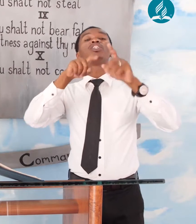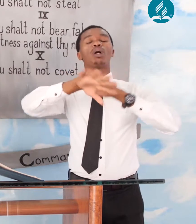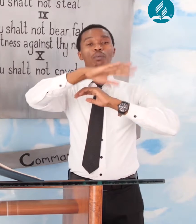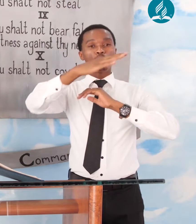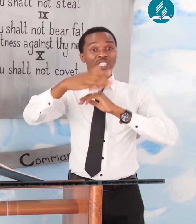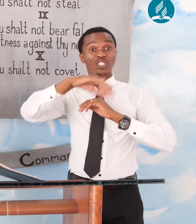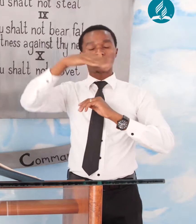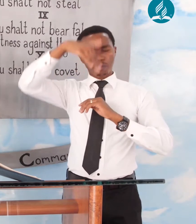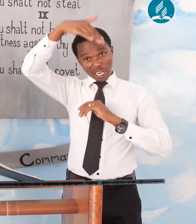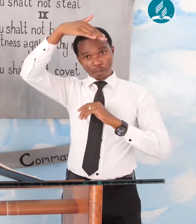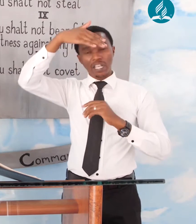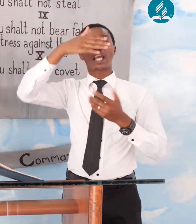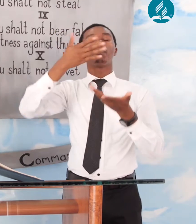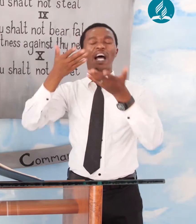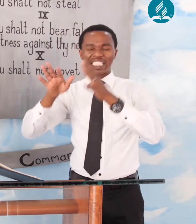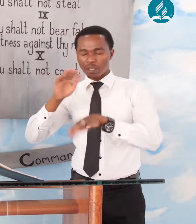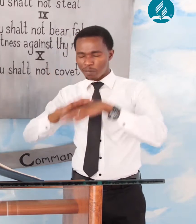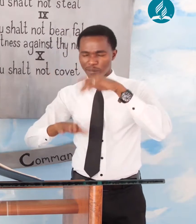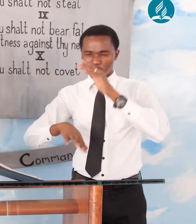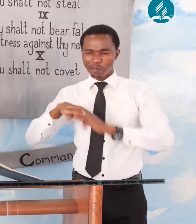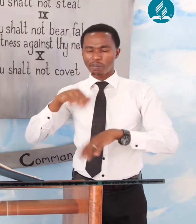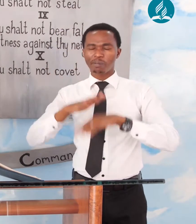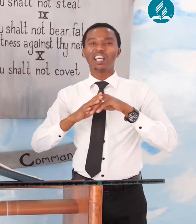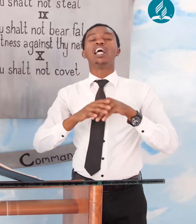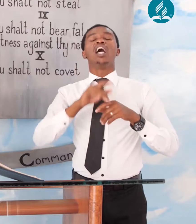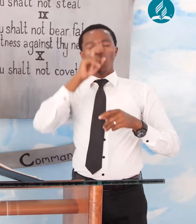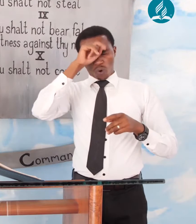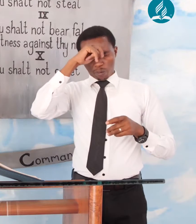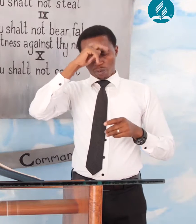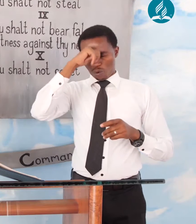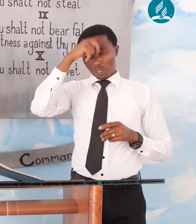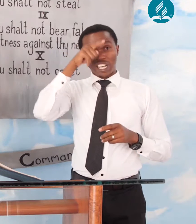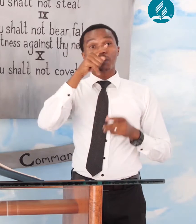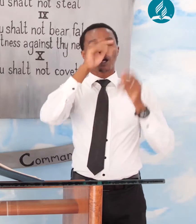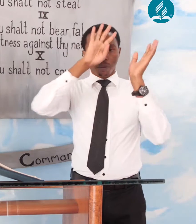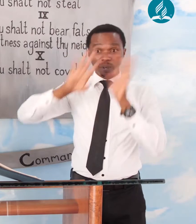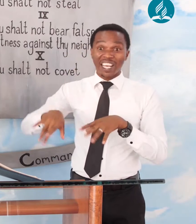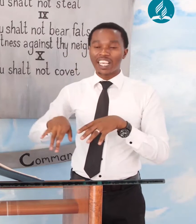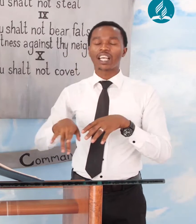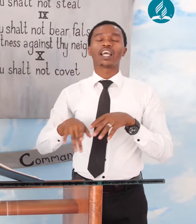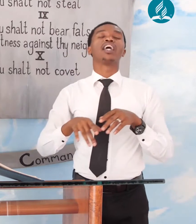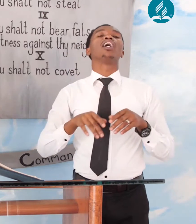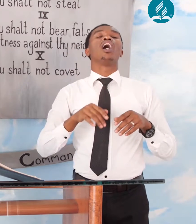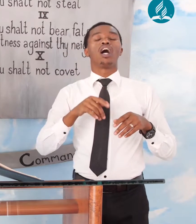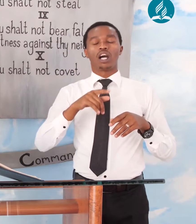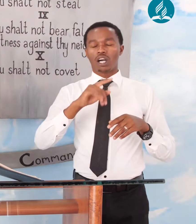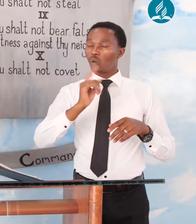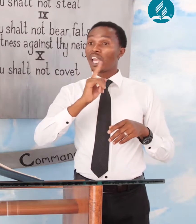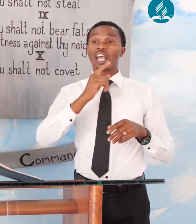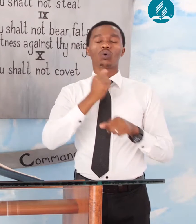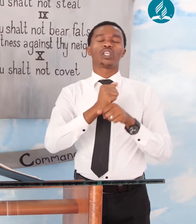shira uburakari bwawe bw'inkazi wibuze nabi ushaka kugirira ubwoko bwawe